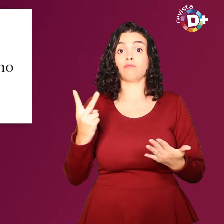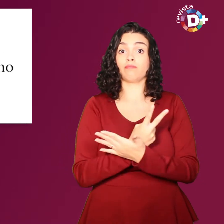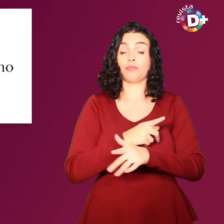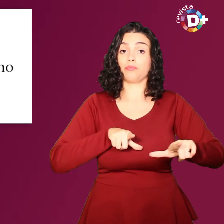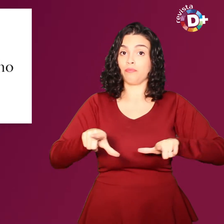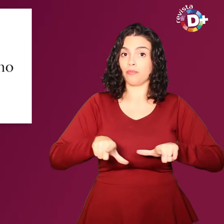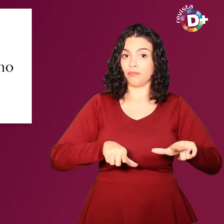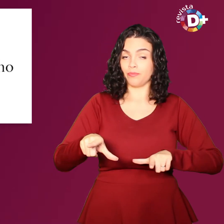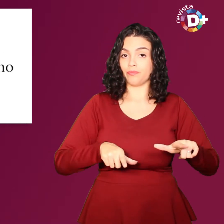AVC durante o trabalho.